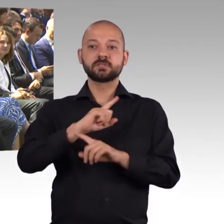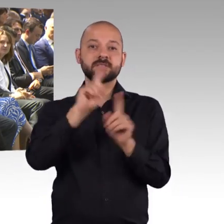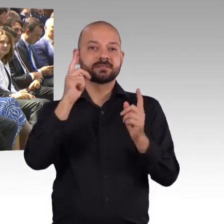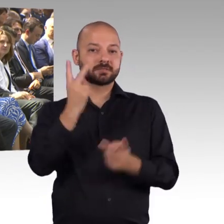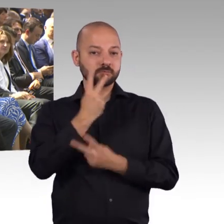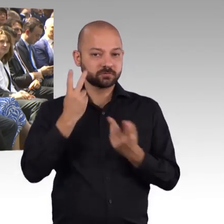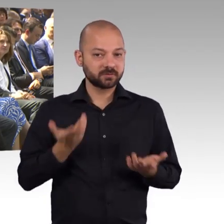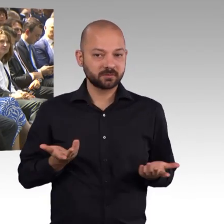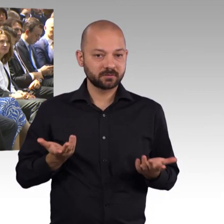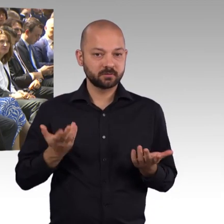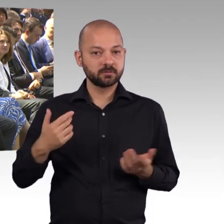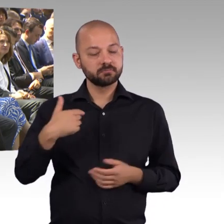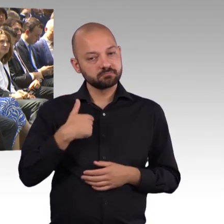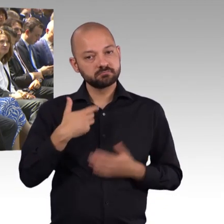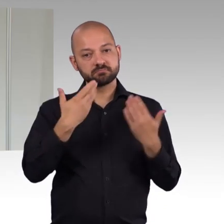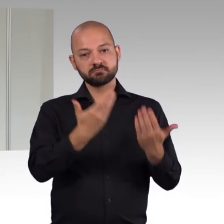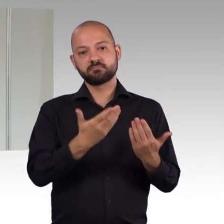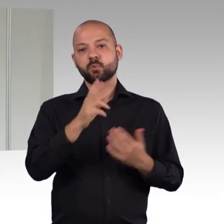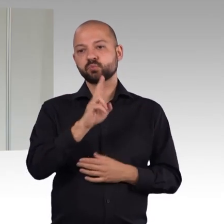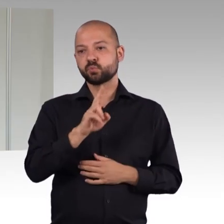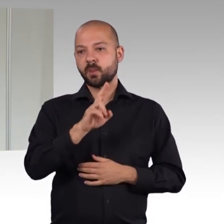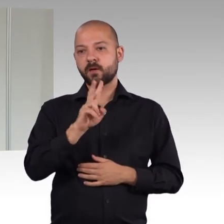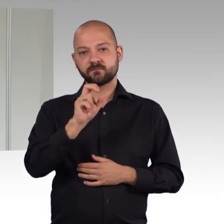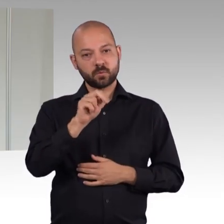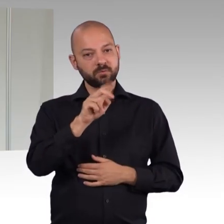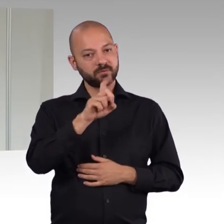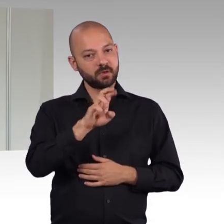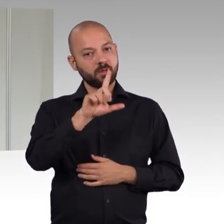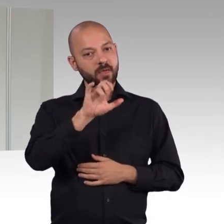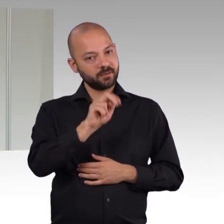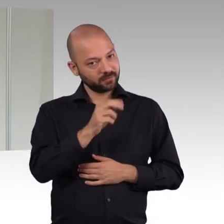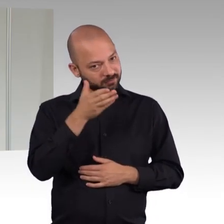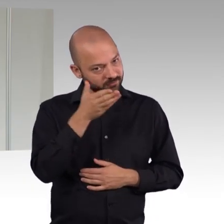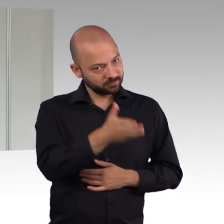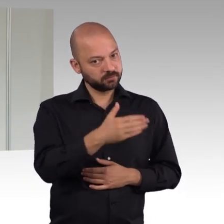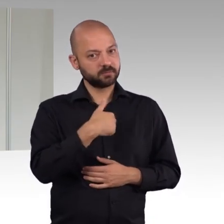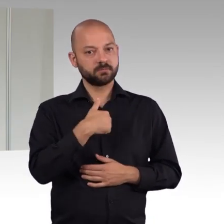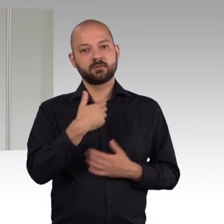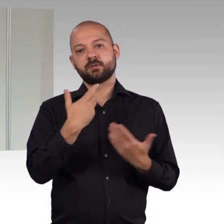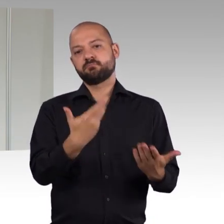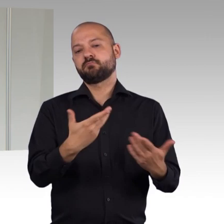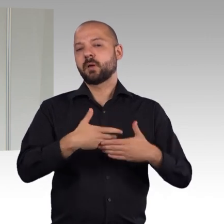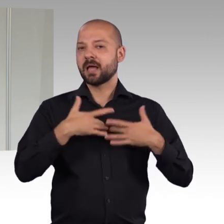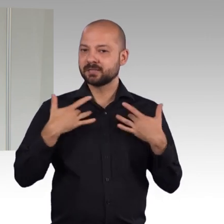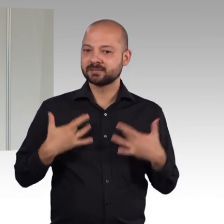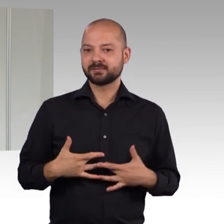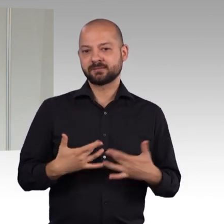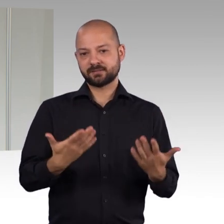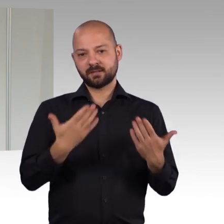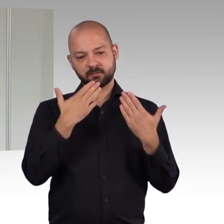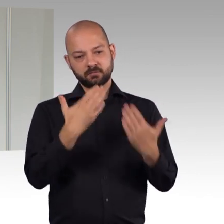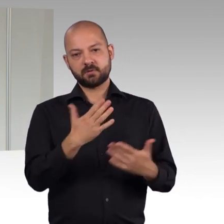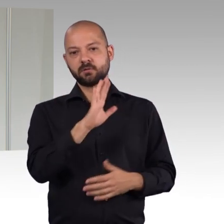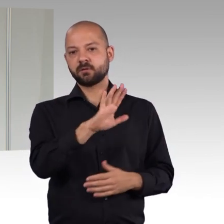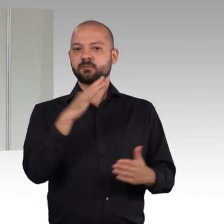als Familienministerin, manchmal auch gegen Widerstände im eigenen Laden, als Arbeitsministerin. Sie haben eine Trendwende durchgeführt in